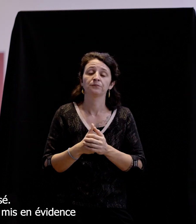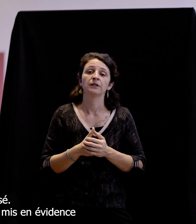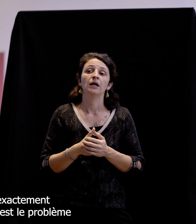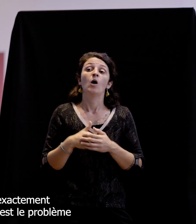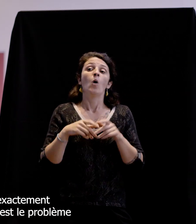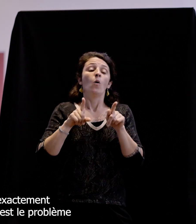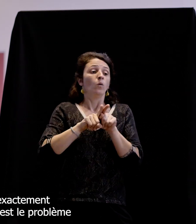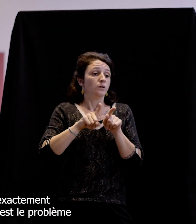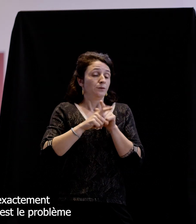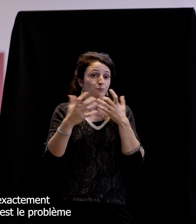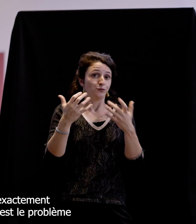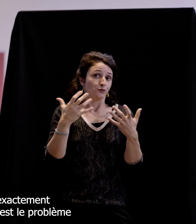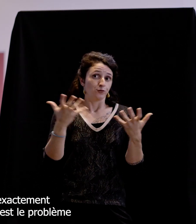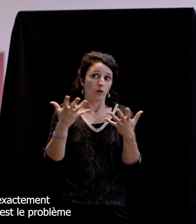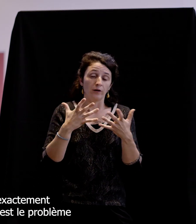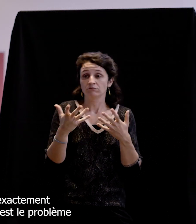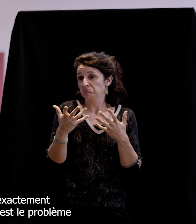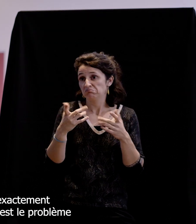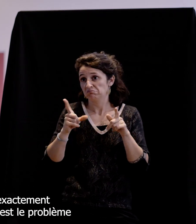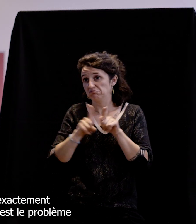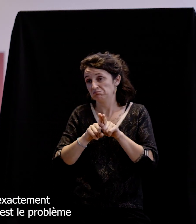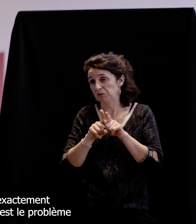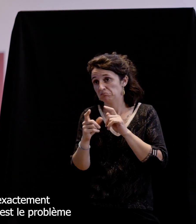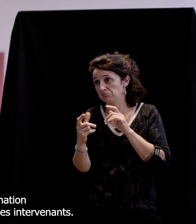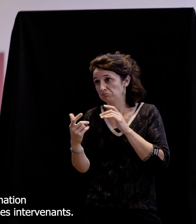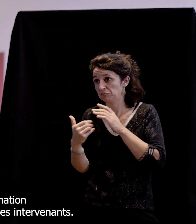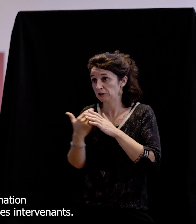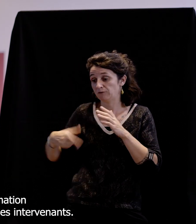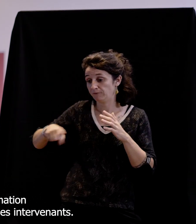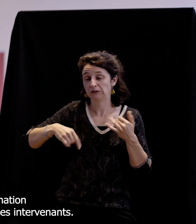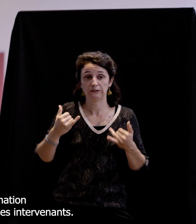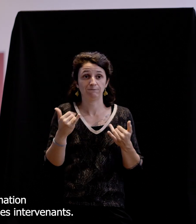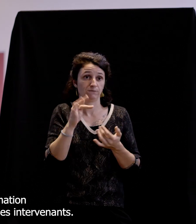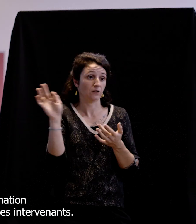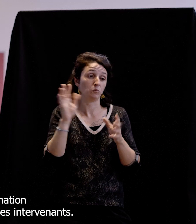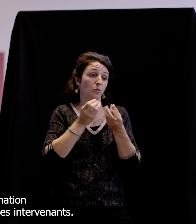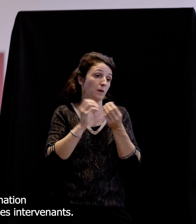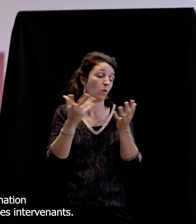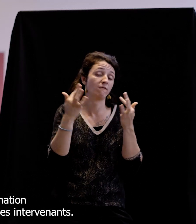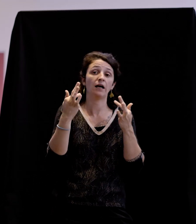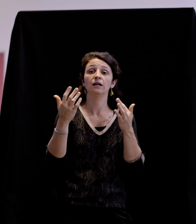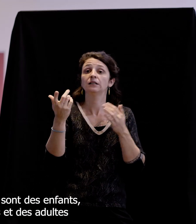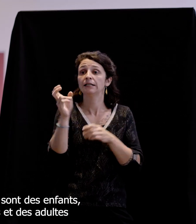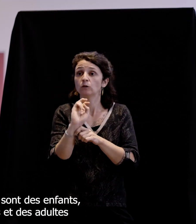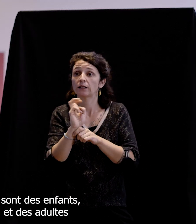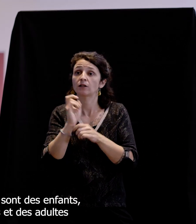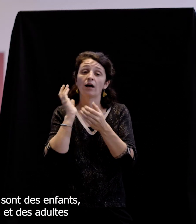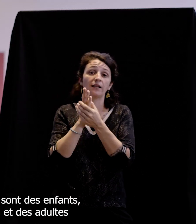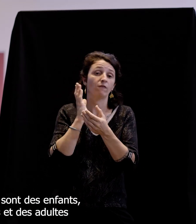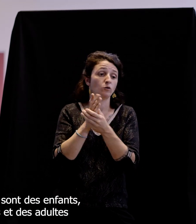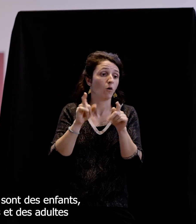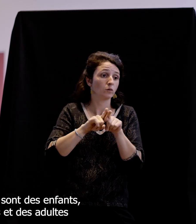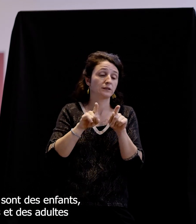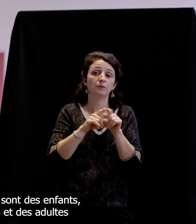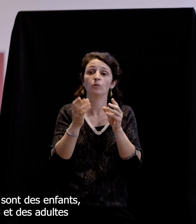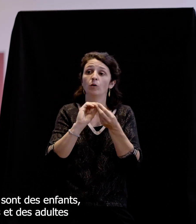mis en évidence et qui se passe exactement pareil chez nous, c'est le problème de la formation des éducateurs et des intervenants. On a des enfants qui